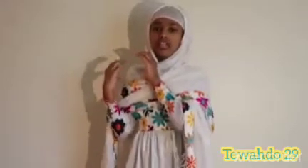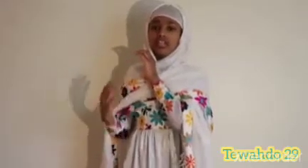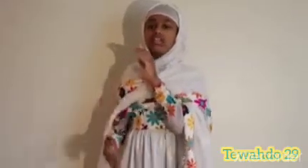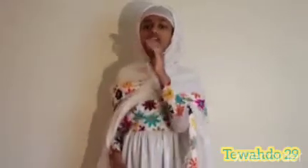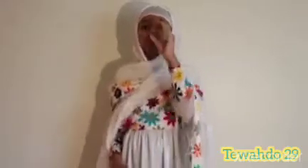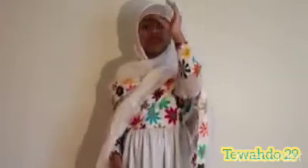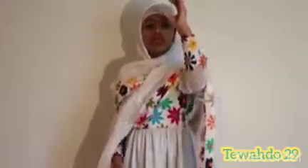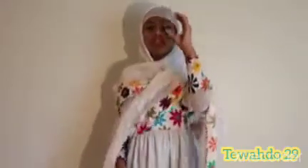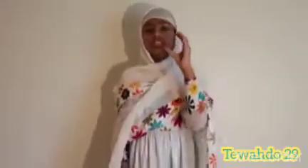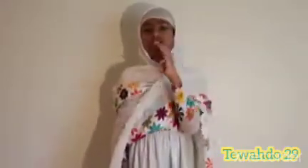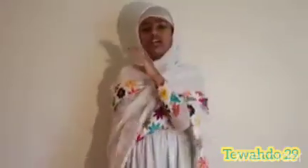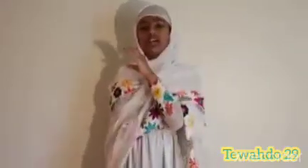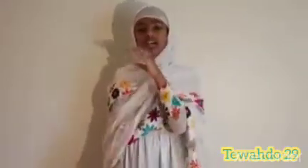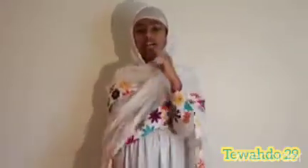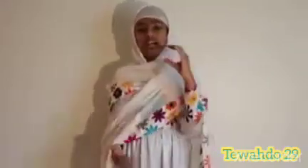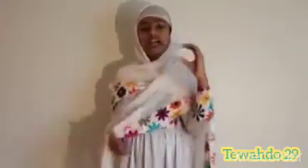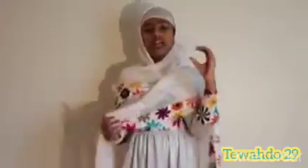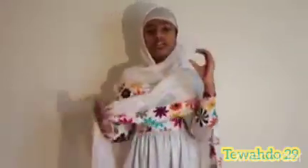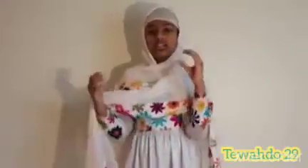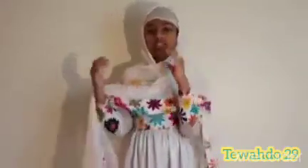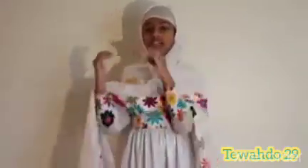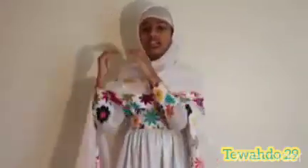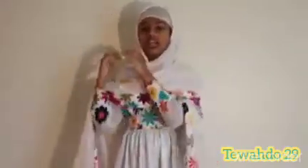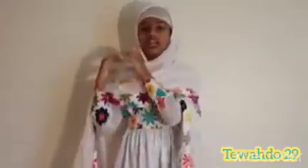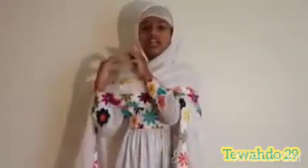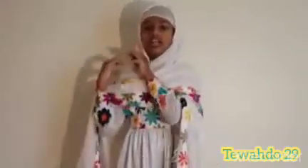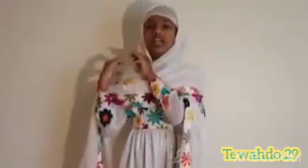የሚሸከሙለት መስቀል